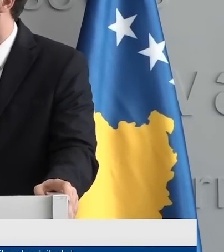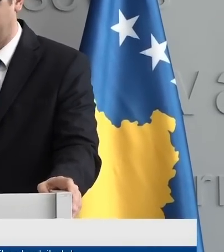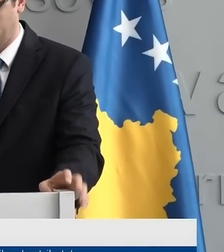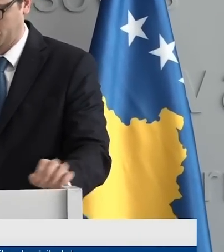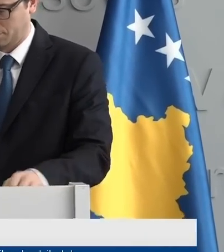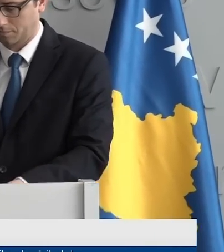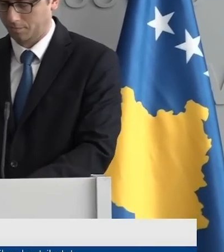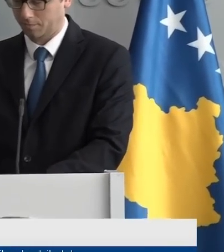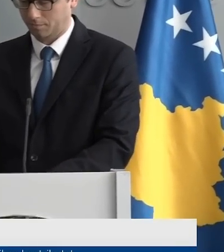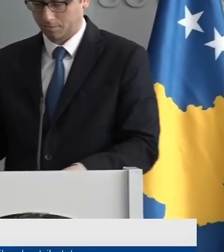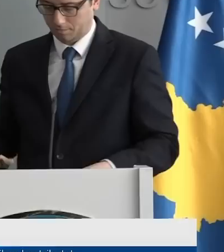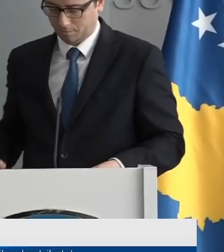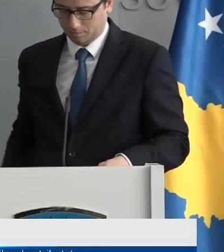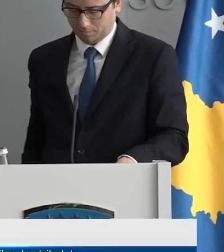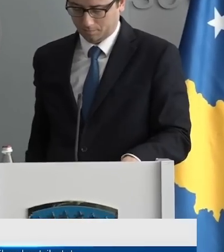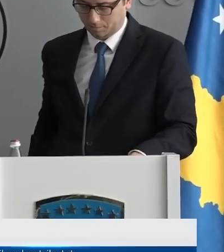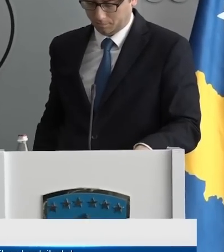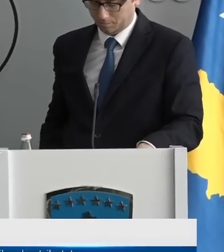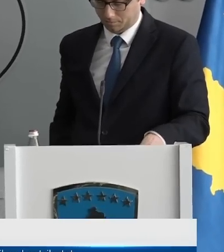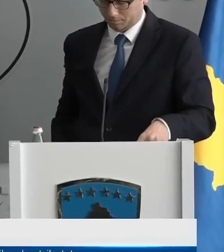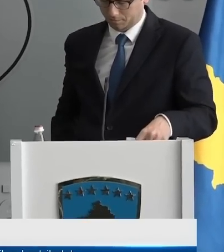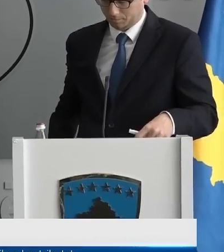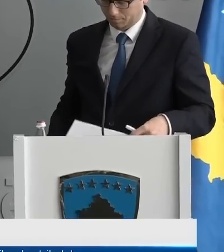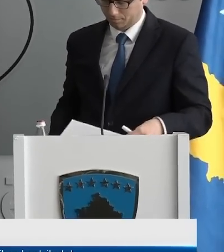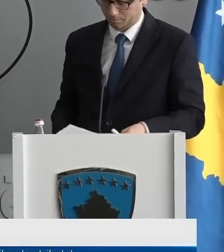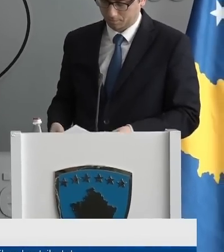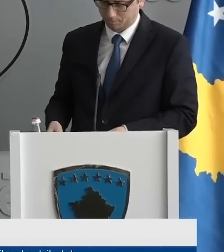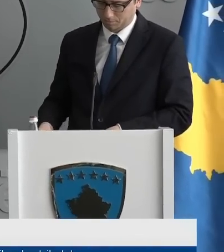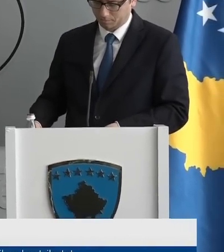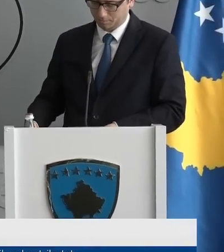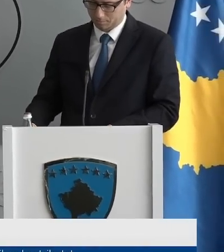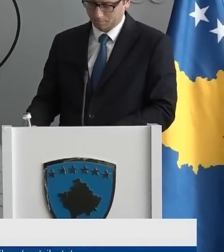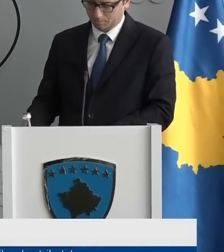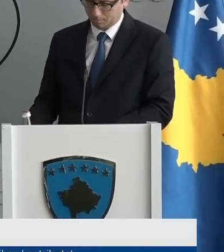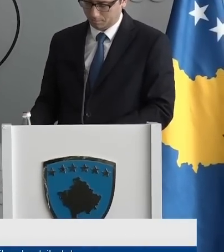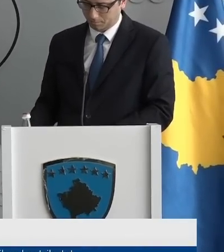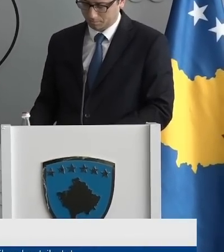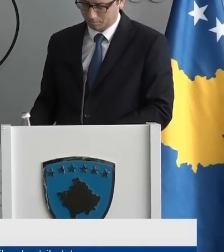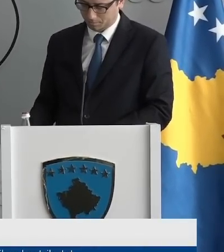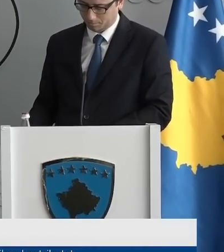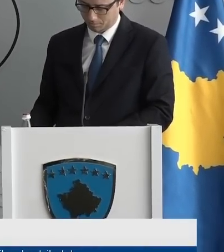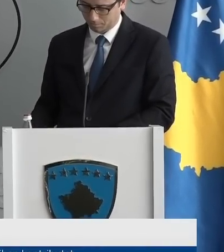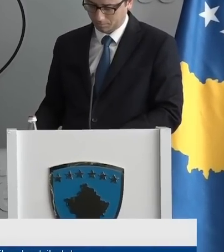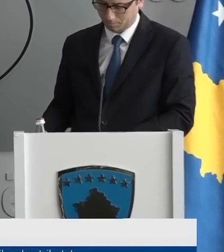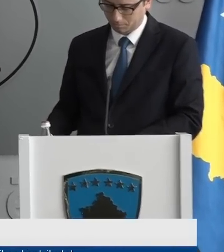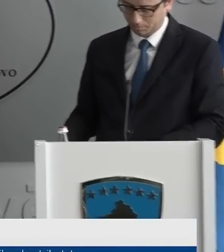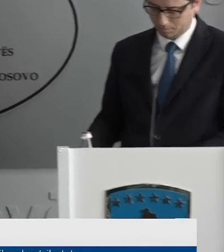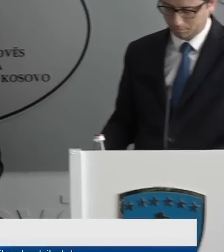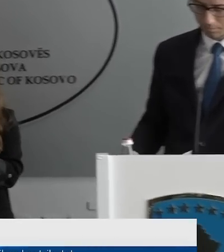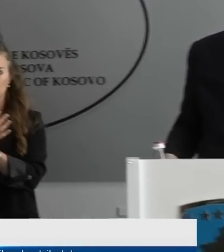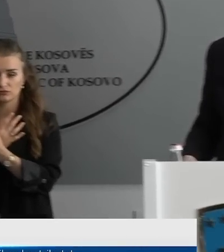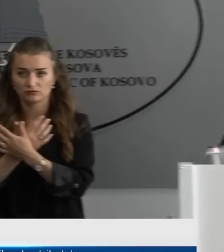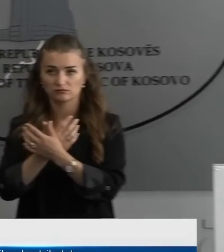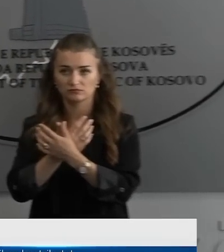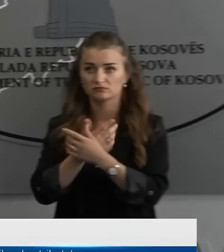Pra edhe një herë, unë jam i gatshëm të takohëm me kryeministrin Edi Rama në kuadër